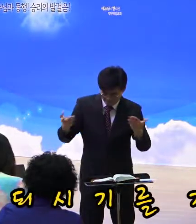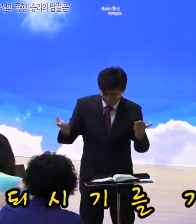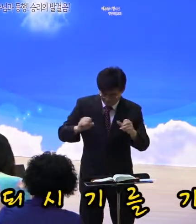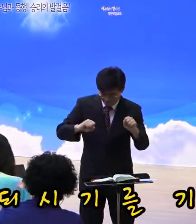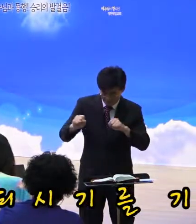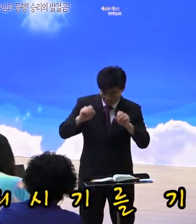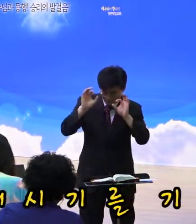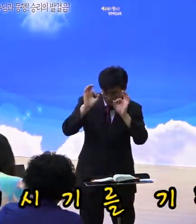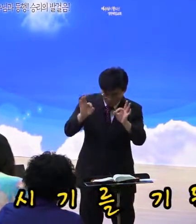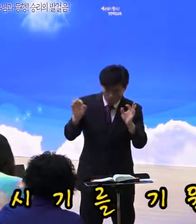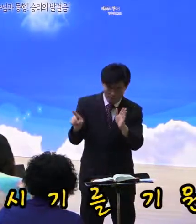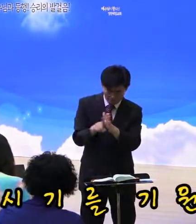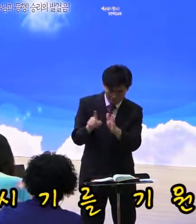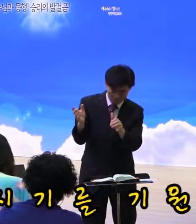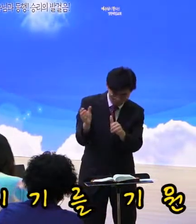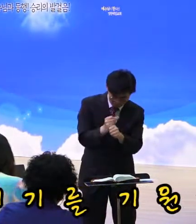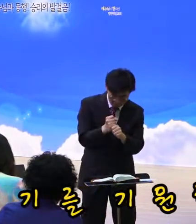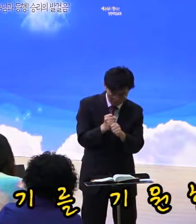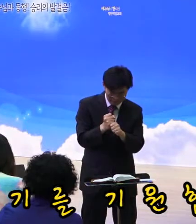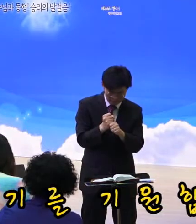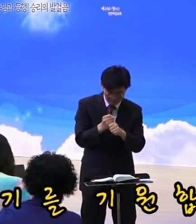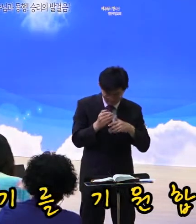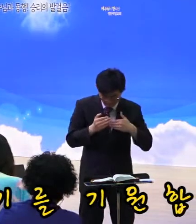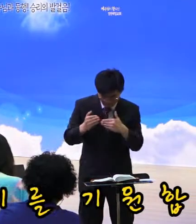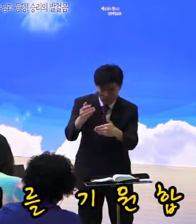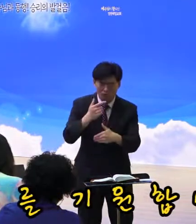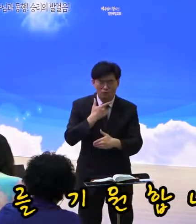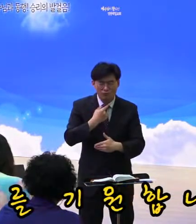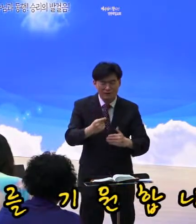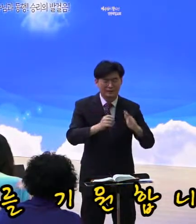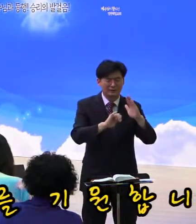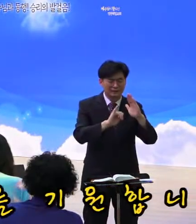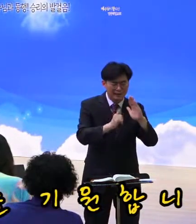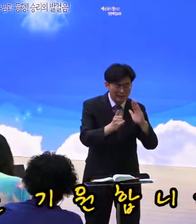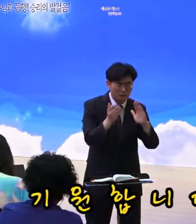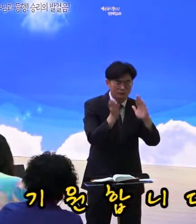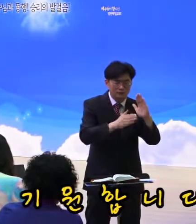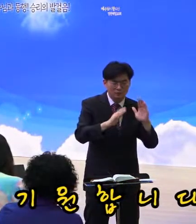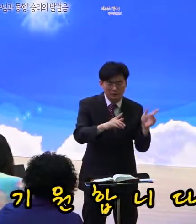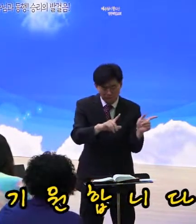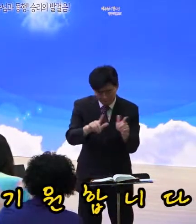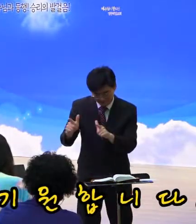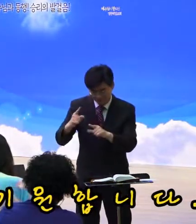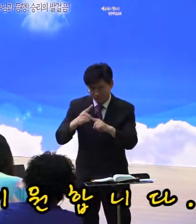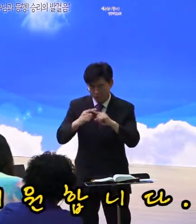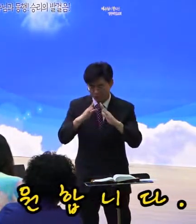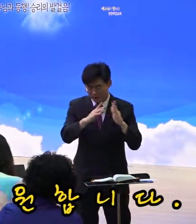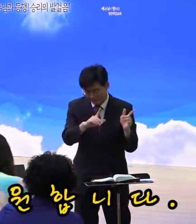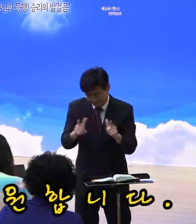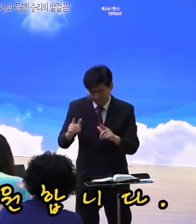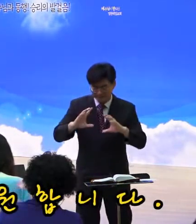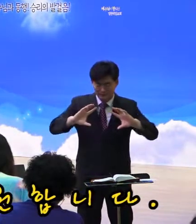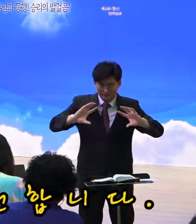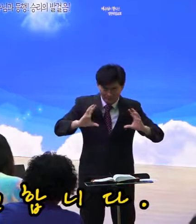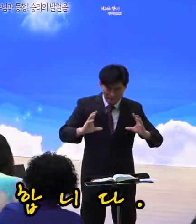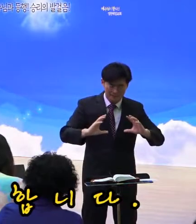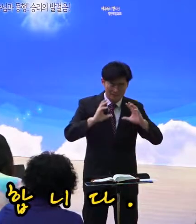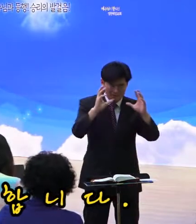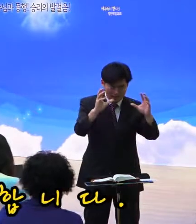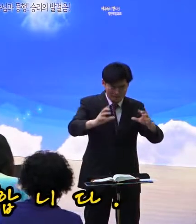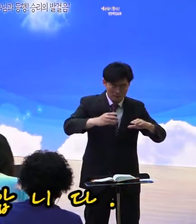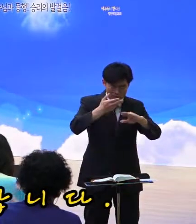원하는 영천제의 모든 가족들과 그들의 가정과 이 땅의 교회들과 이 나라와 민족과 세계